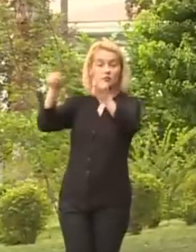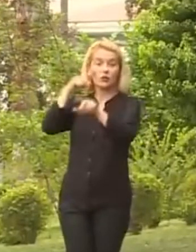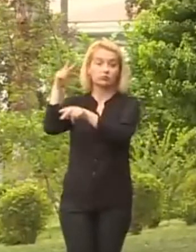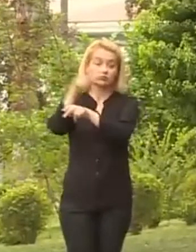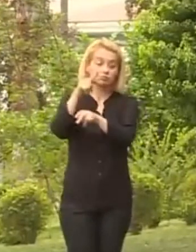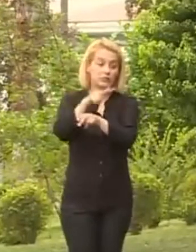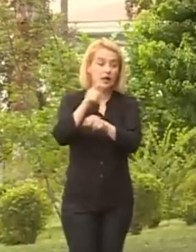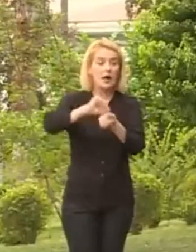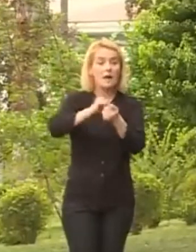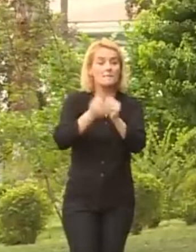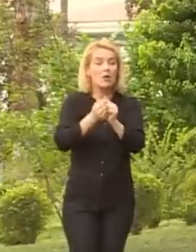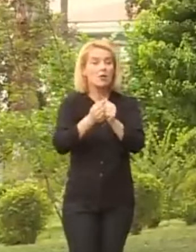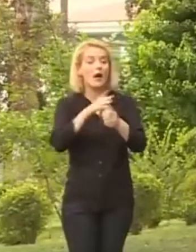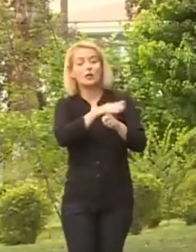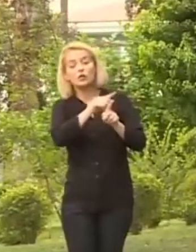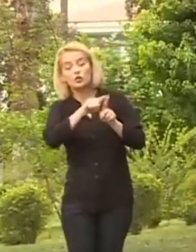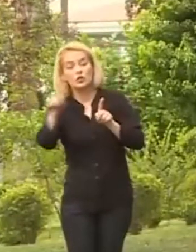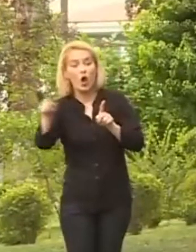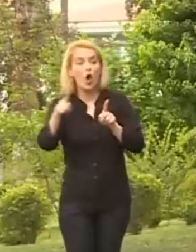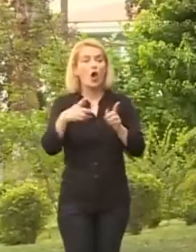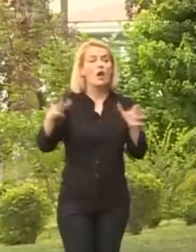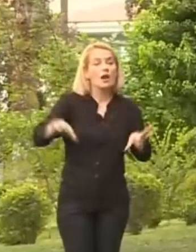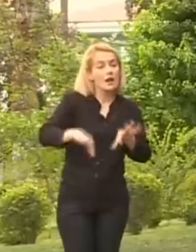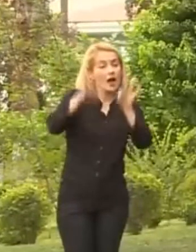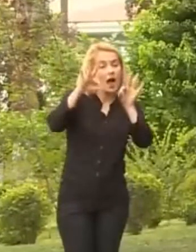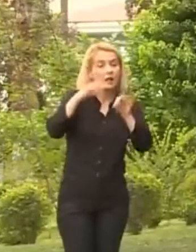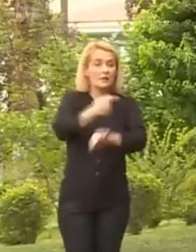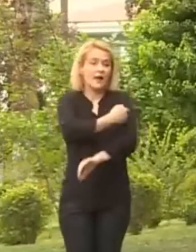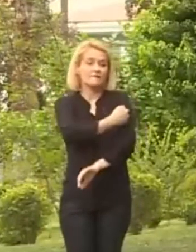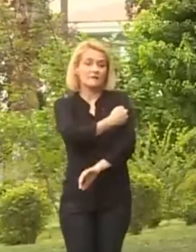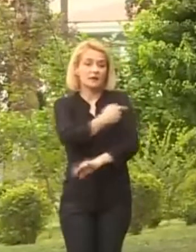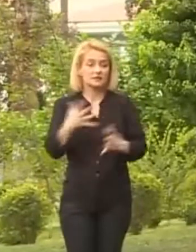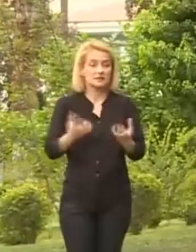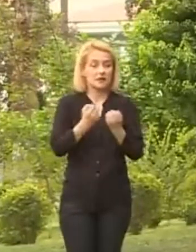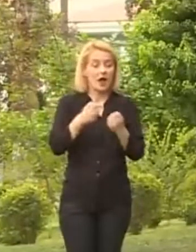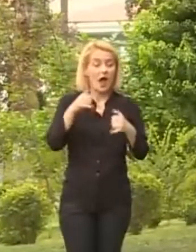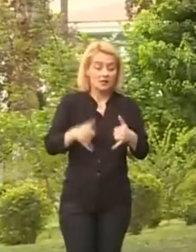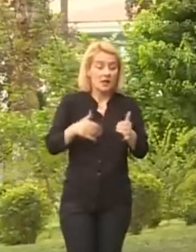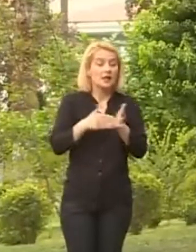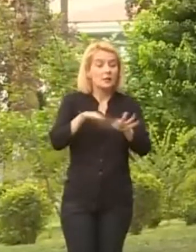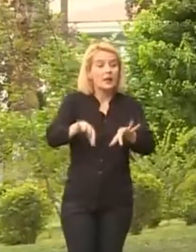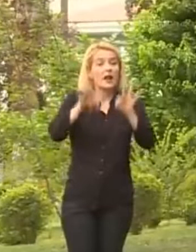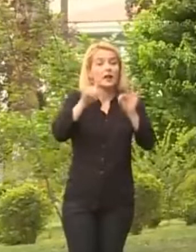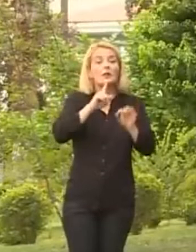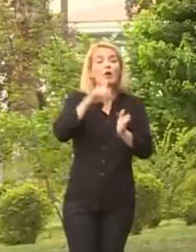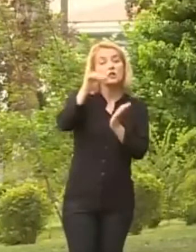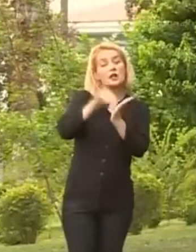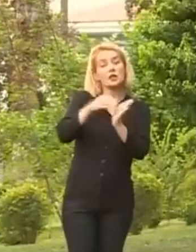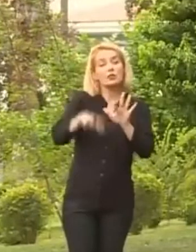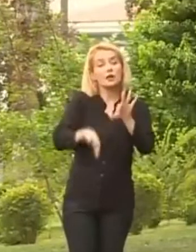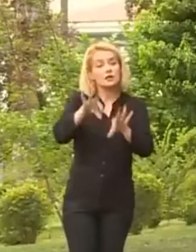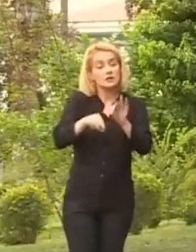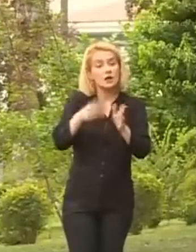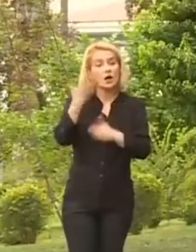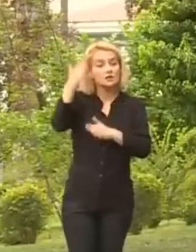до откривањето на вакцината и ние треба да се усогласиме за еден датум за избори кој што по